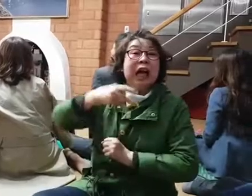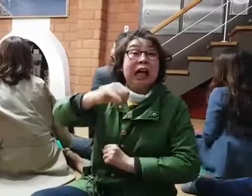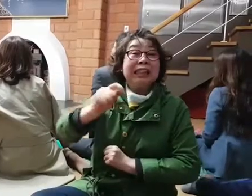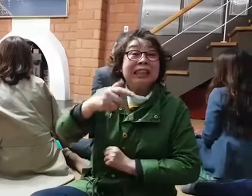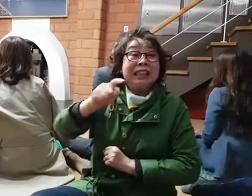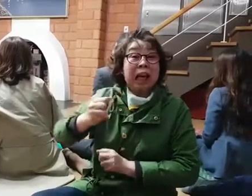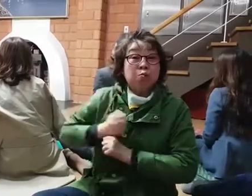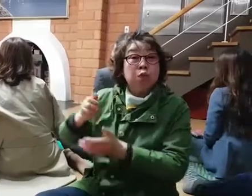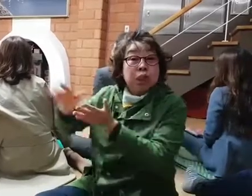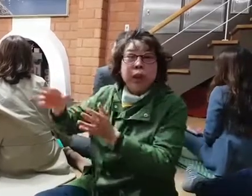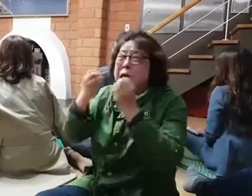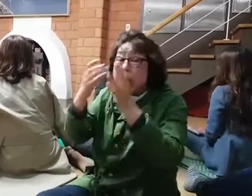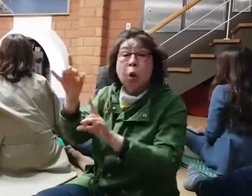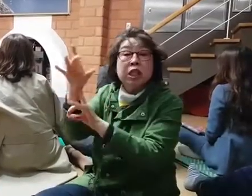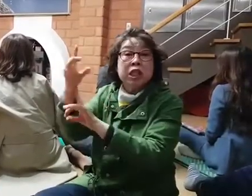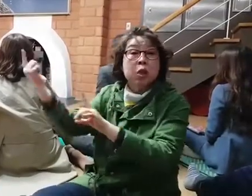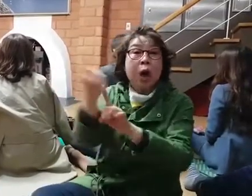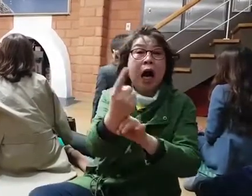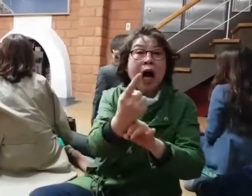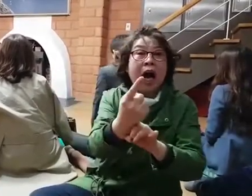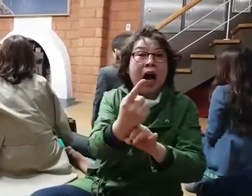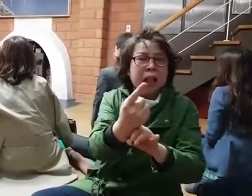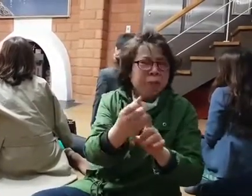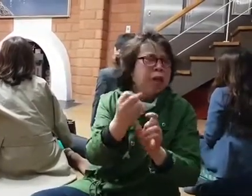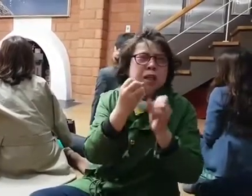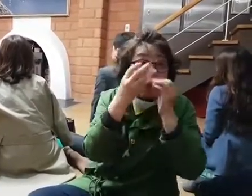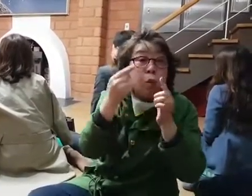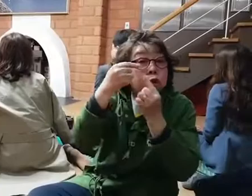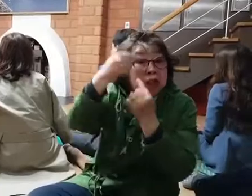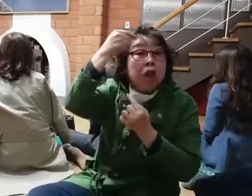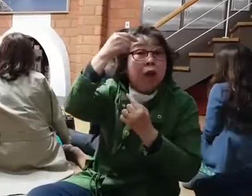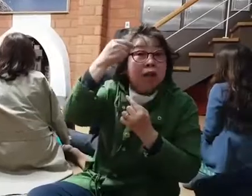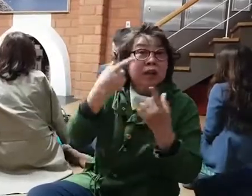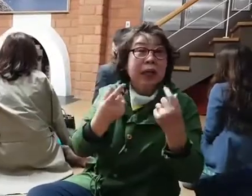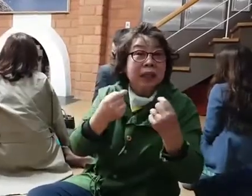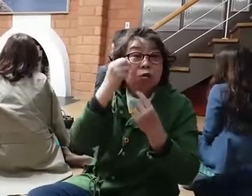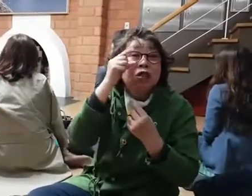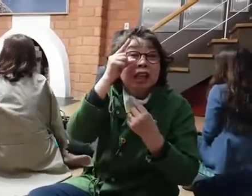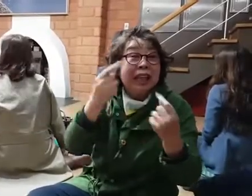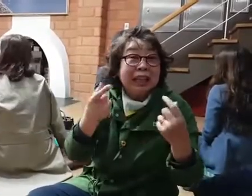새로운 신들이 와가지고 지를 움직이니까 새로운 눈이 떠있는 겁니다. 그래서